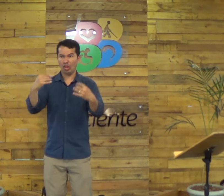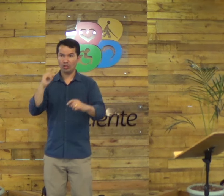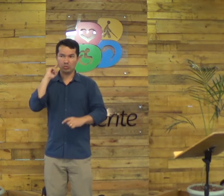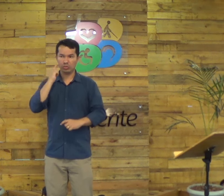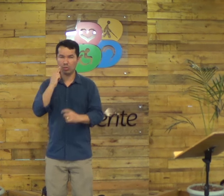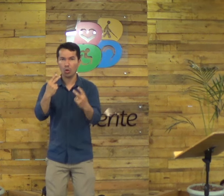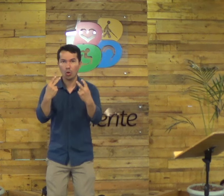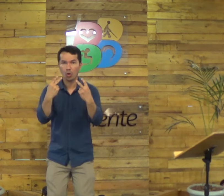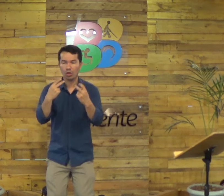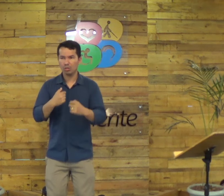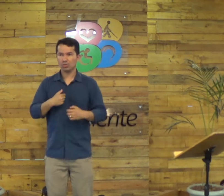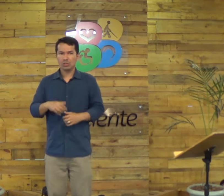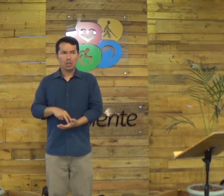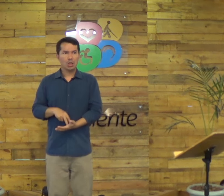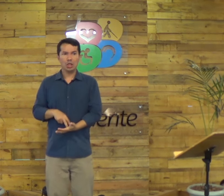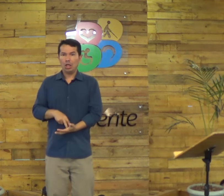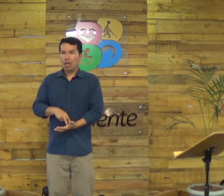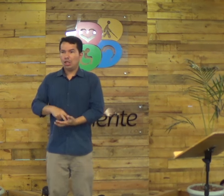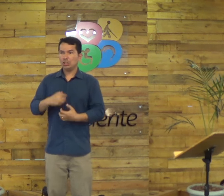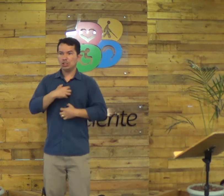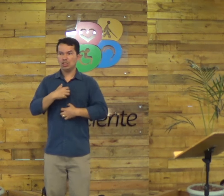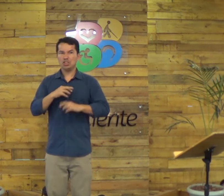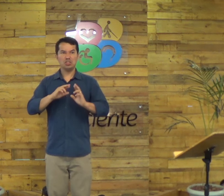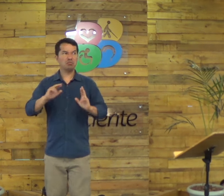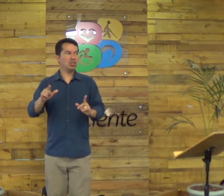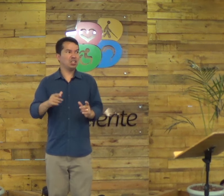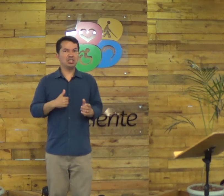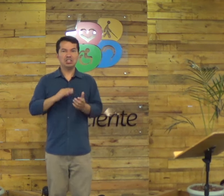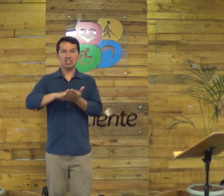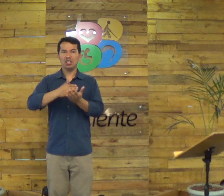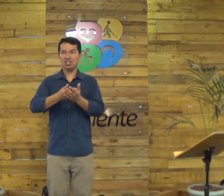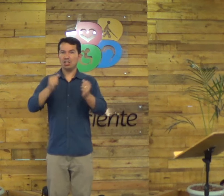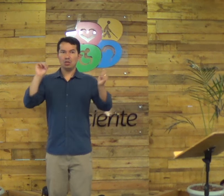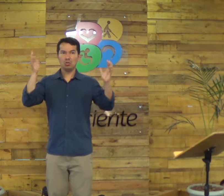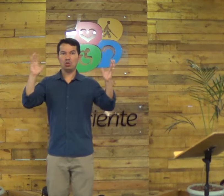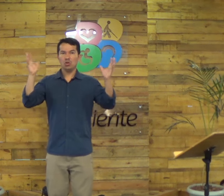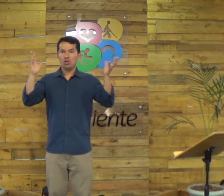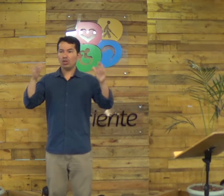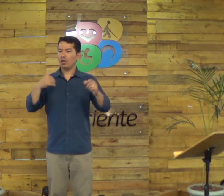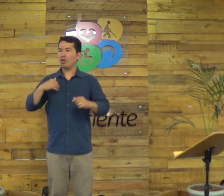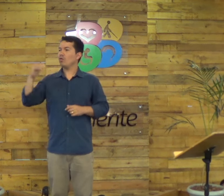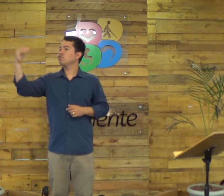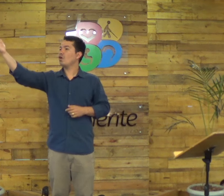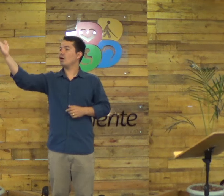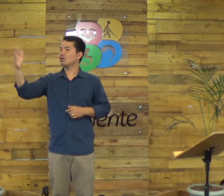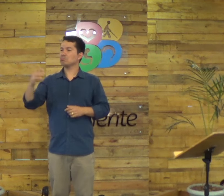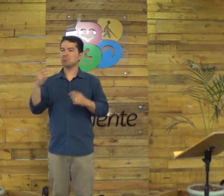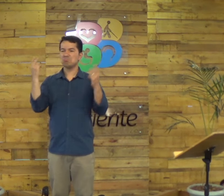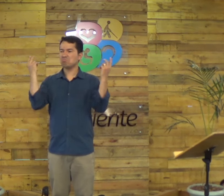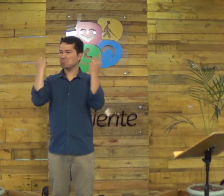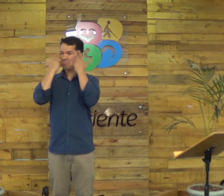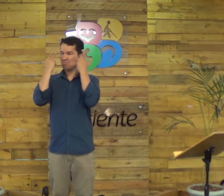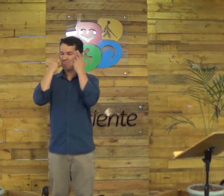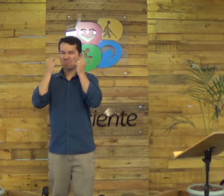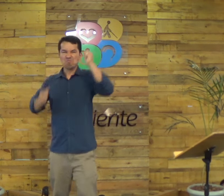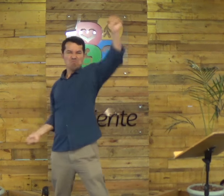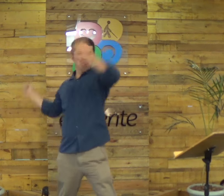todo mundo olhando pra mim, assim, os surdos parados, esperando, e eu não sei, eu tava sentindo isso, e comecei a mexer a mão, lá, né,